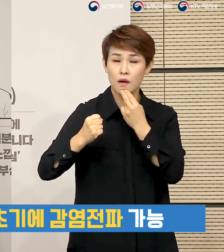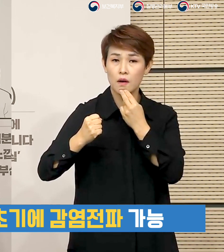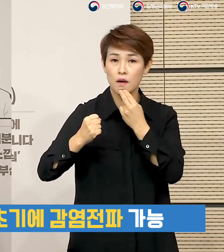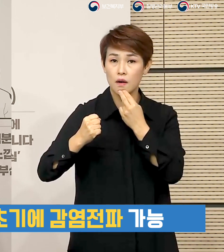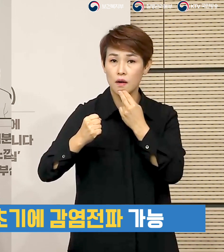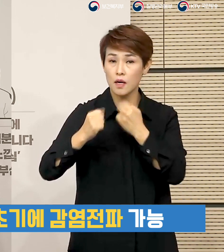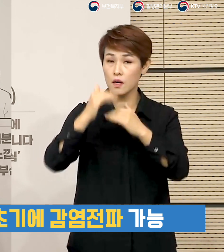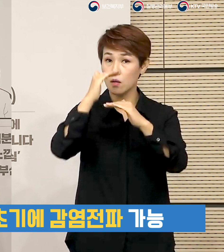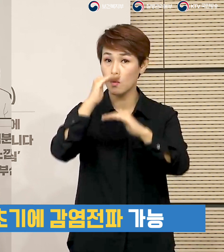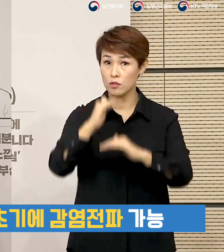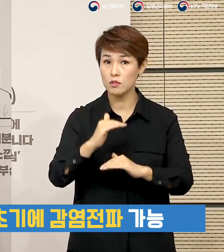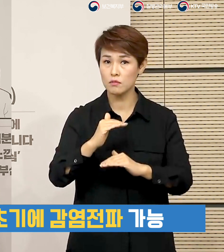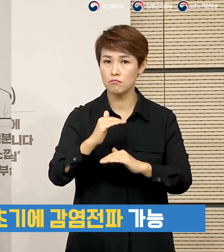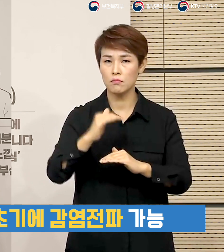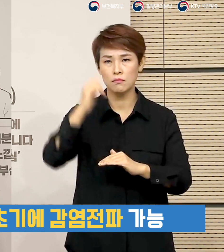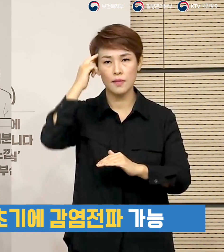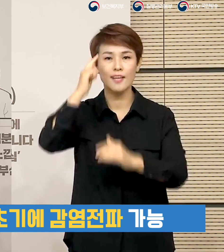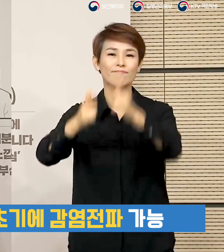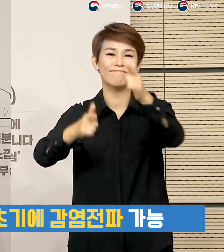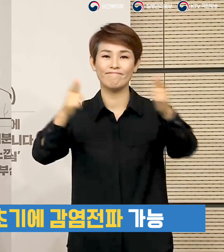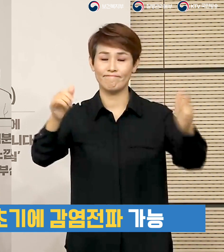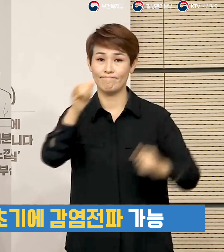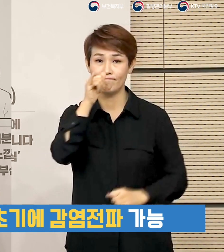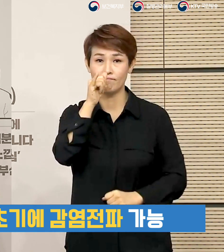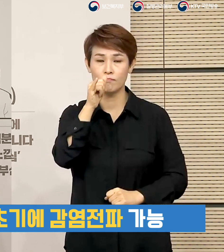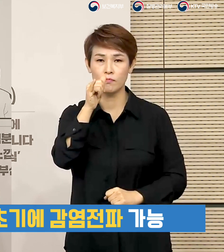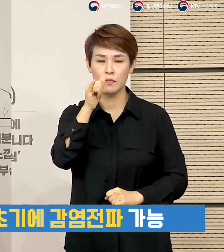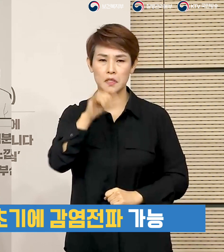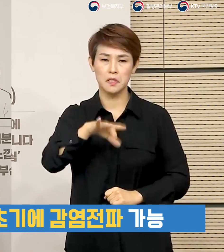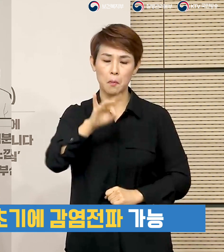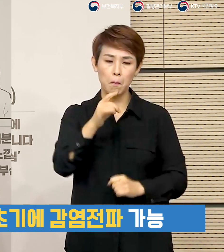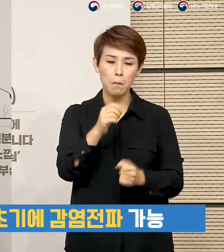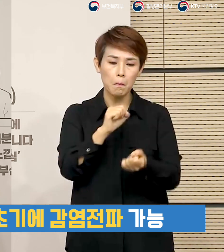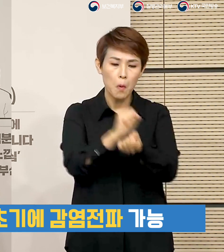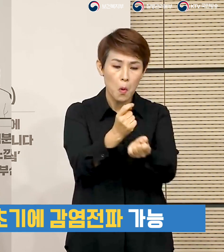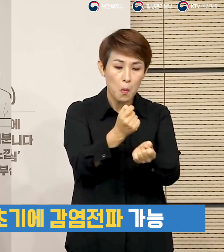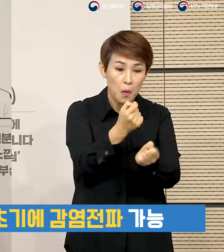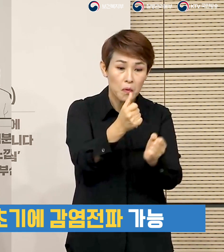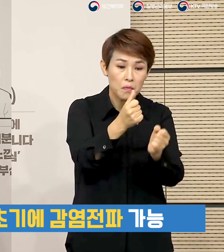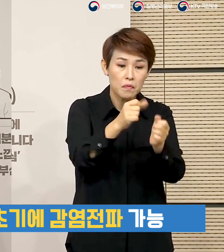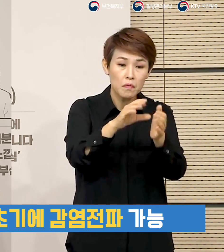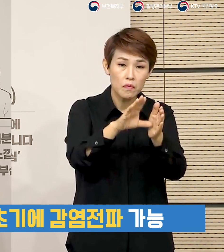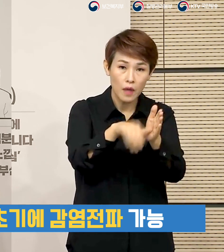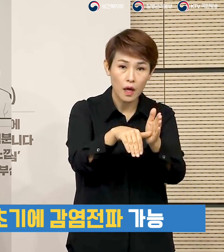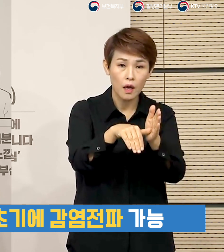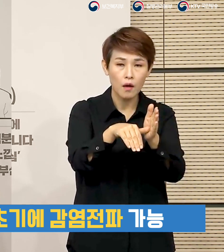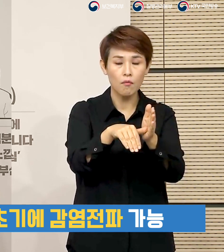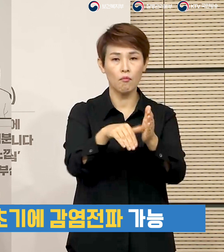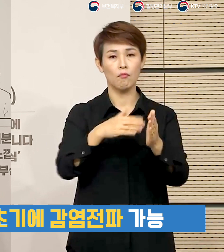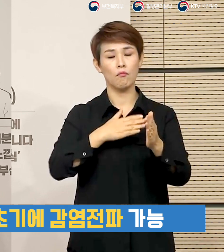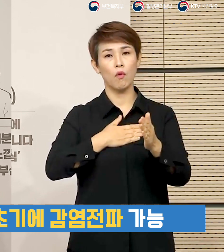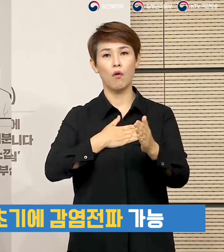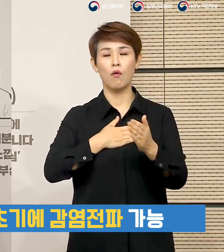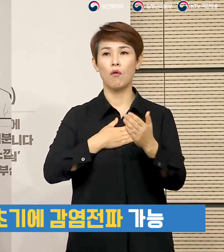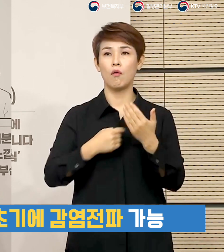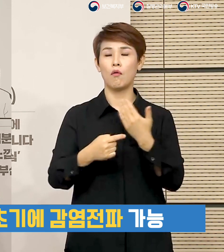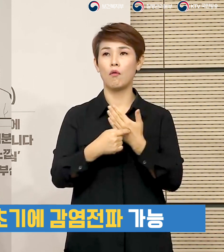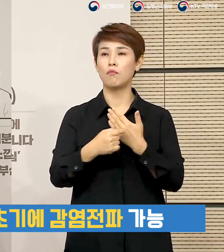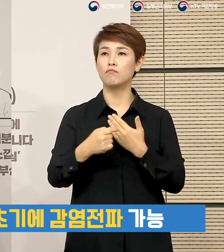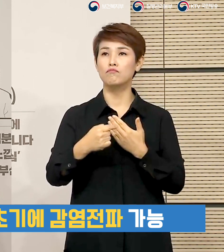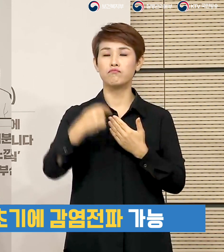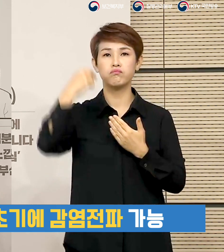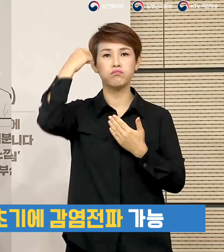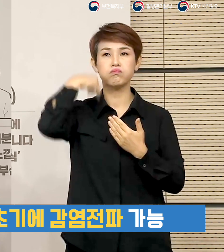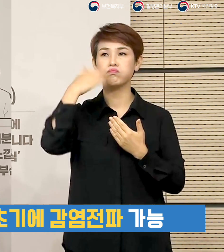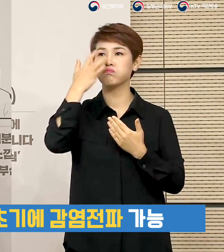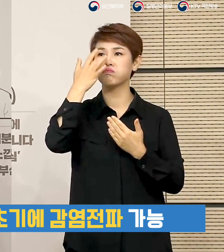가지 의견들이 있습니다만은 특히 이제 초기 때 본인이 이 증상을 거의 인지하지 못했을